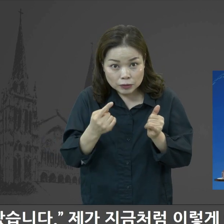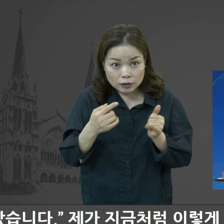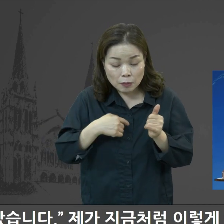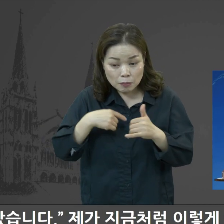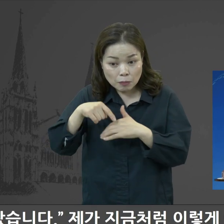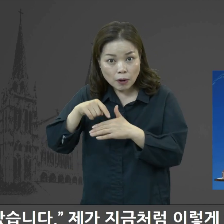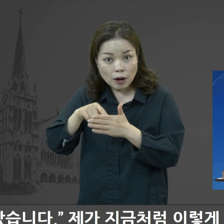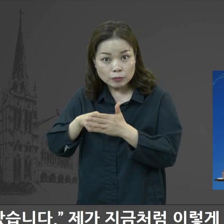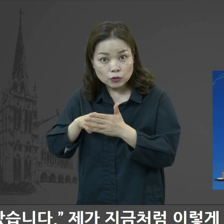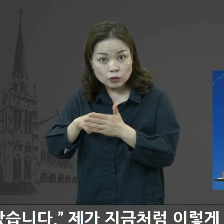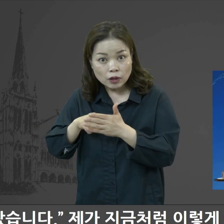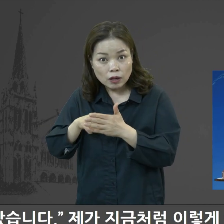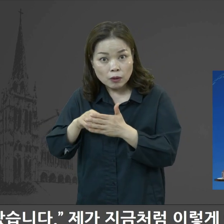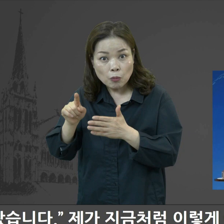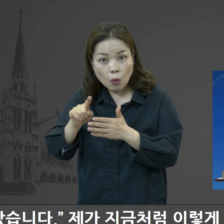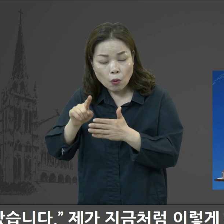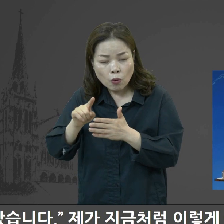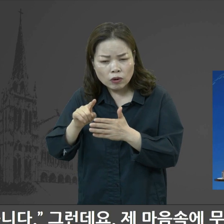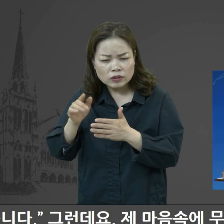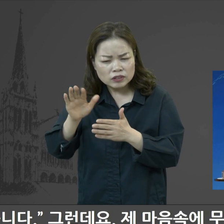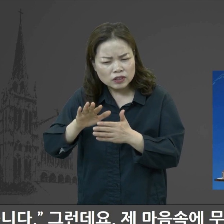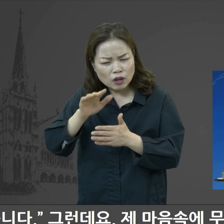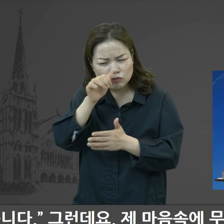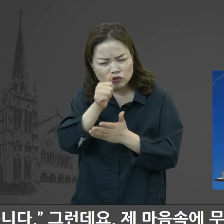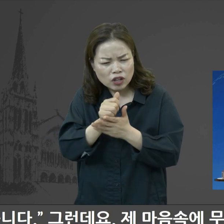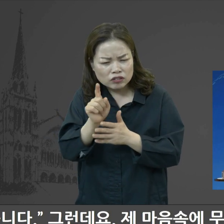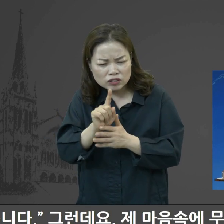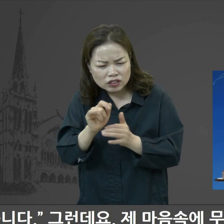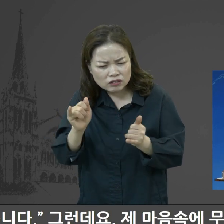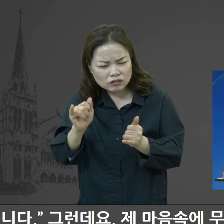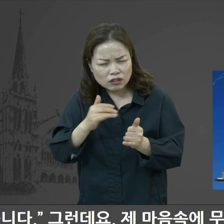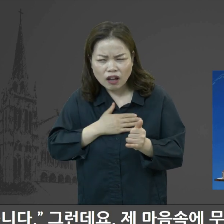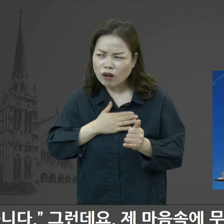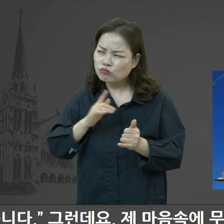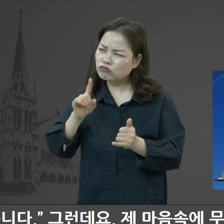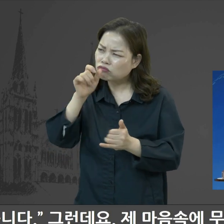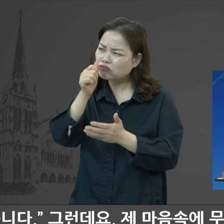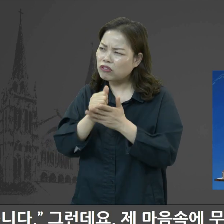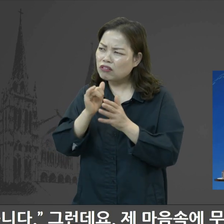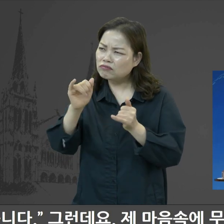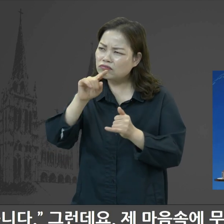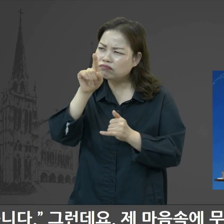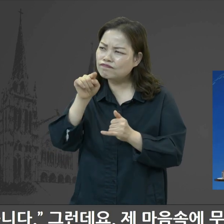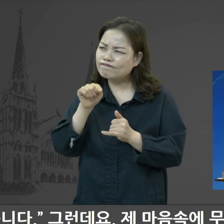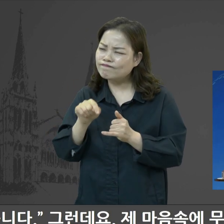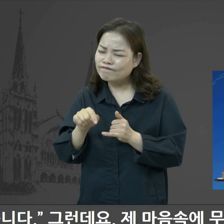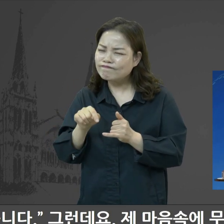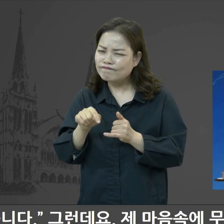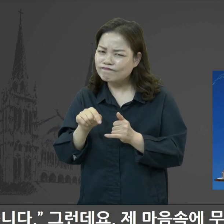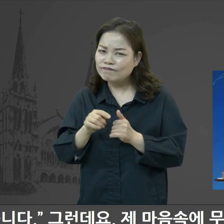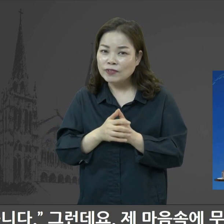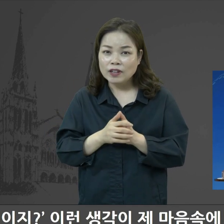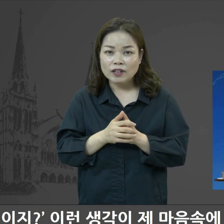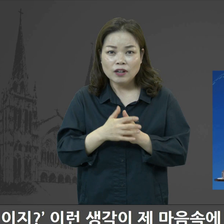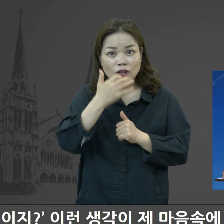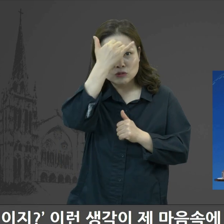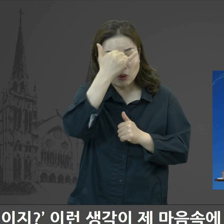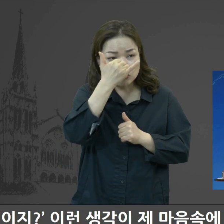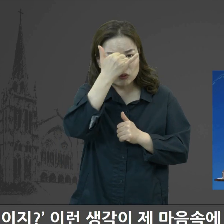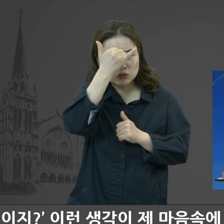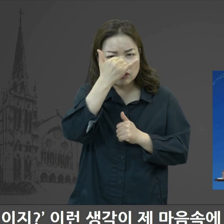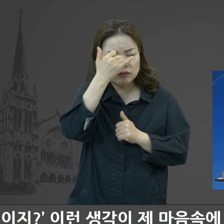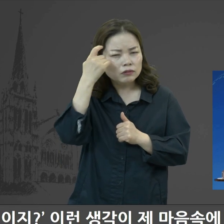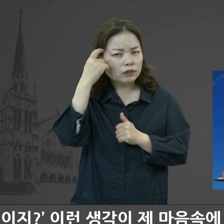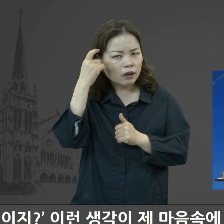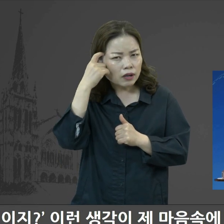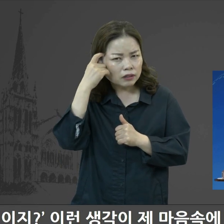제 마음속에 무슨 생각이 드냐면 근데 무슨 재인이지? 이런 생각이 제 마음속에 드는 거예요. 그러면서 도덕적이고 윤리적인